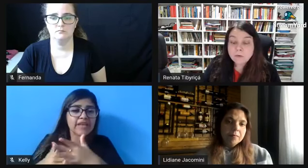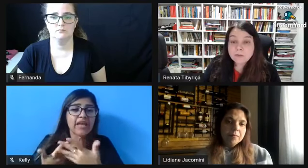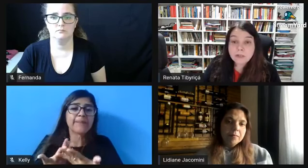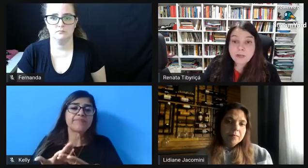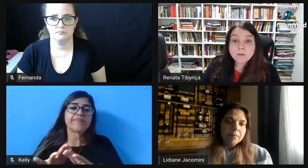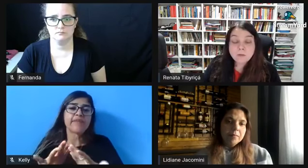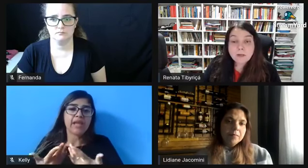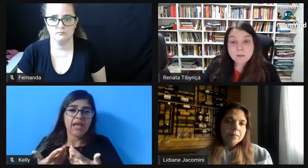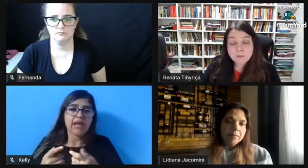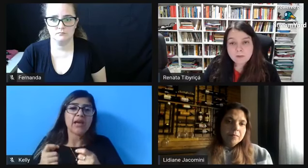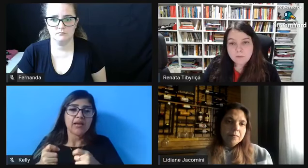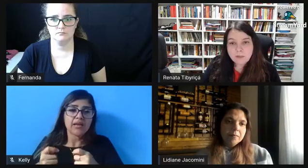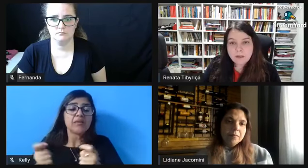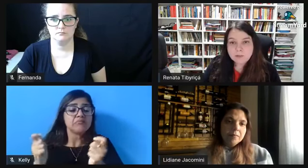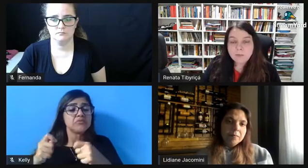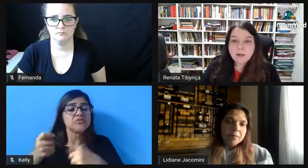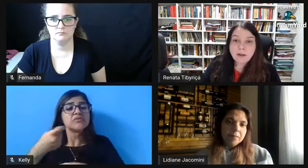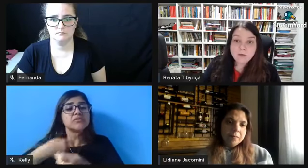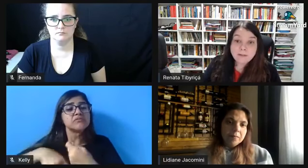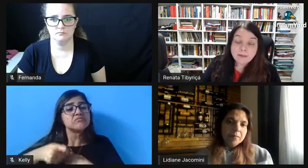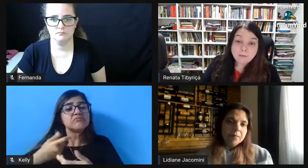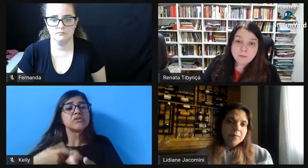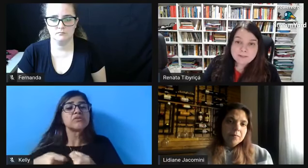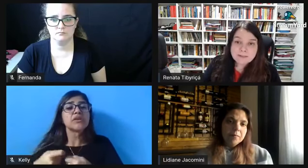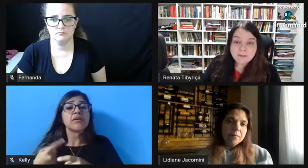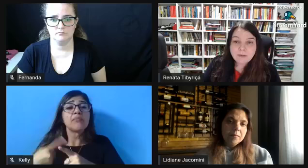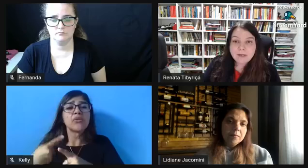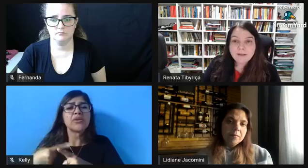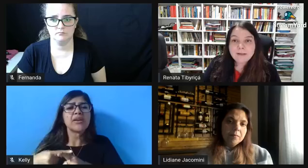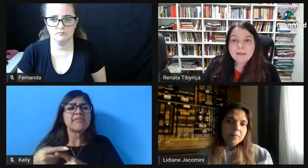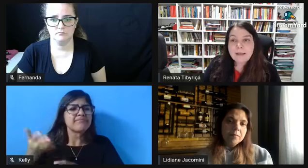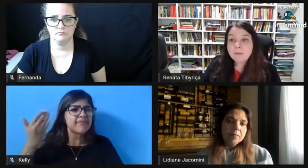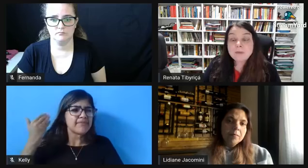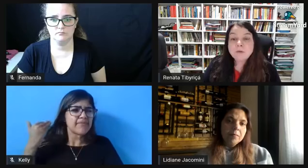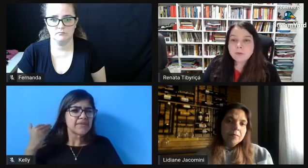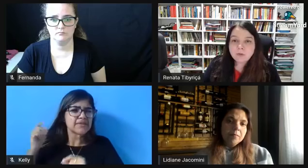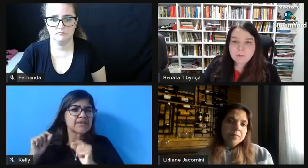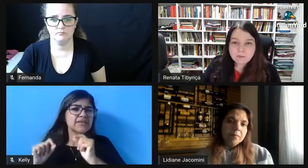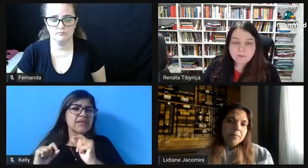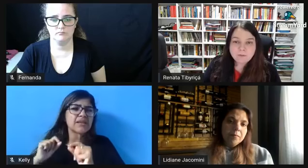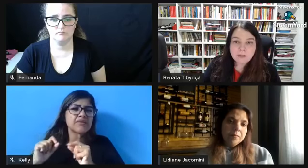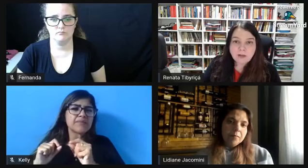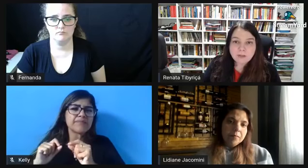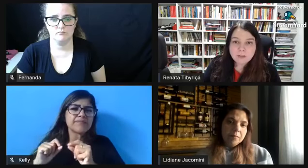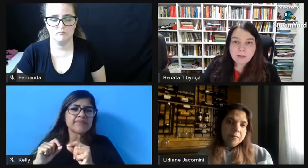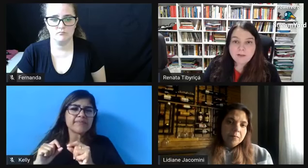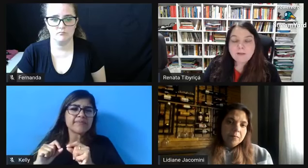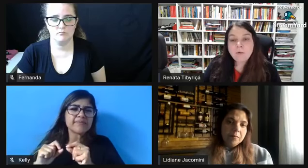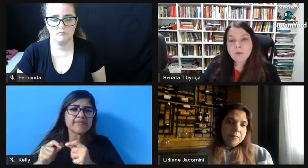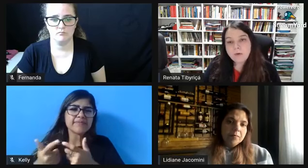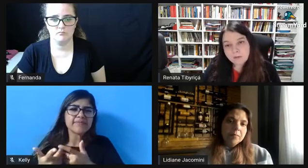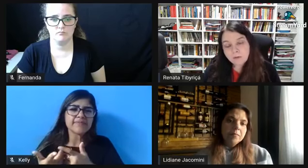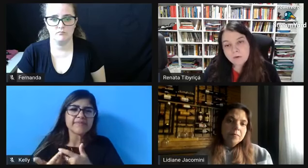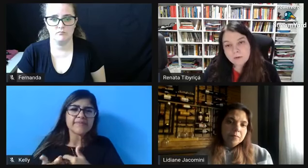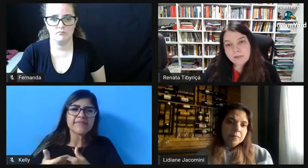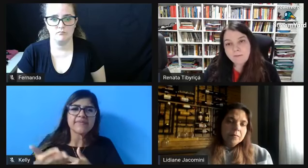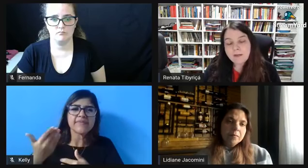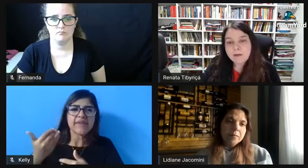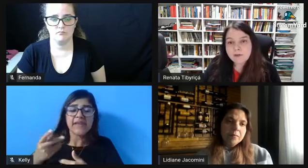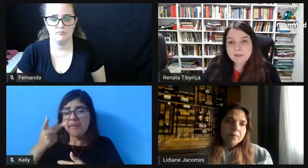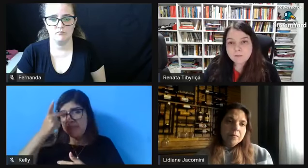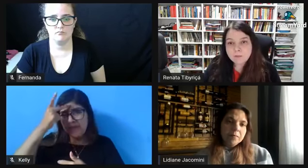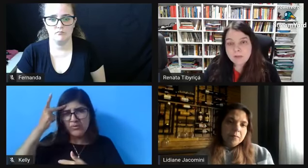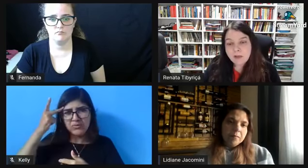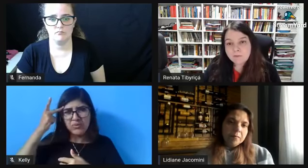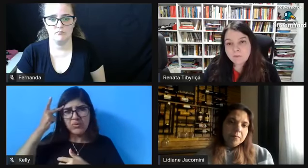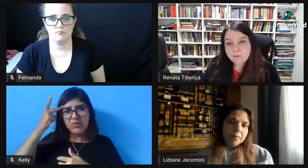atos negociais ou atos patrimoniais, porque a curatela, no passado, ela era uma substituição da vontade. Então, o curador, ele